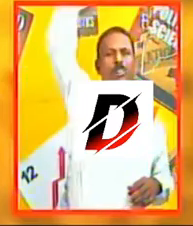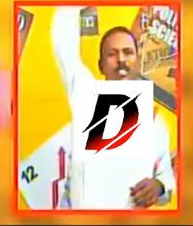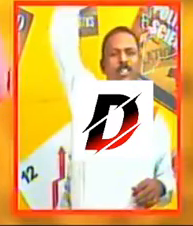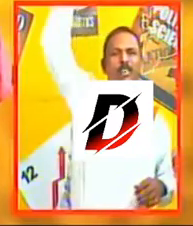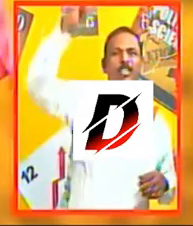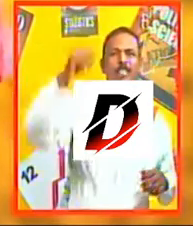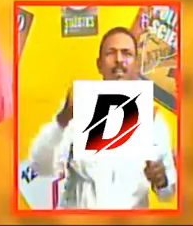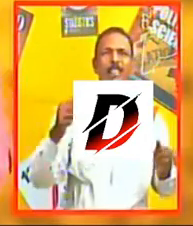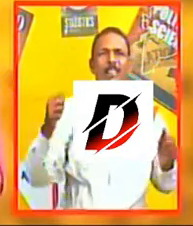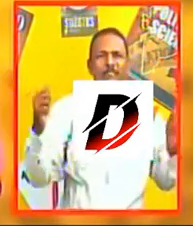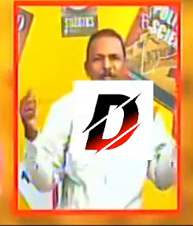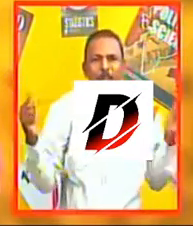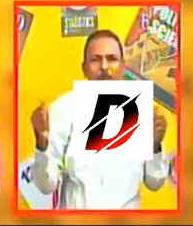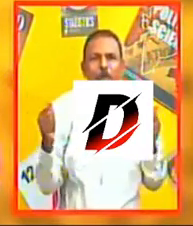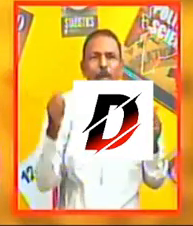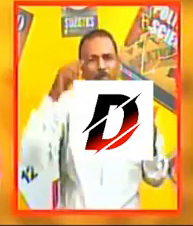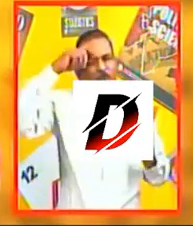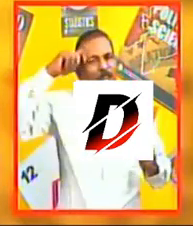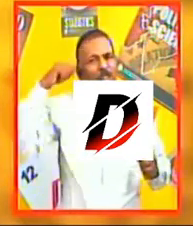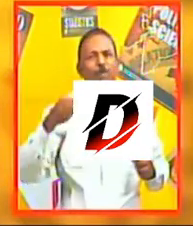அதிகரிக்க வெப்பநிலை குறையும்.